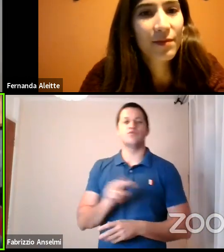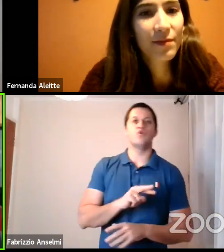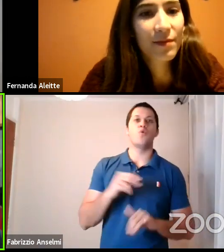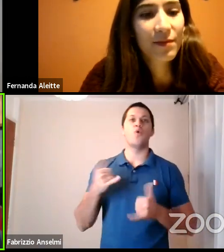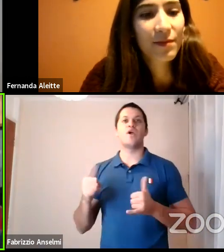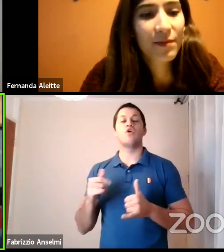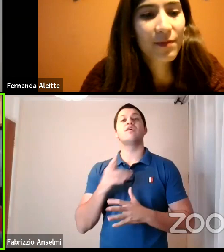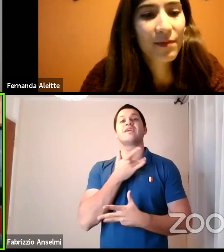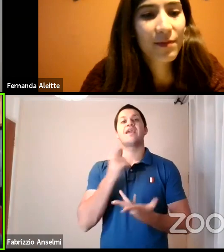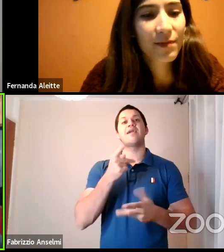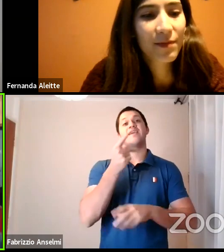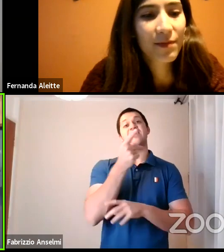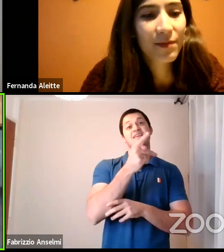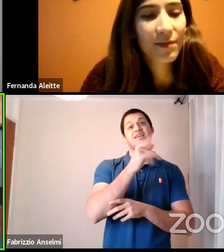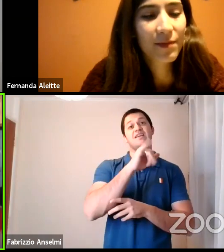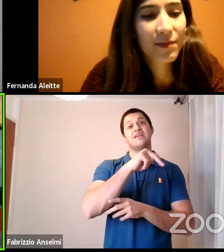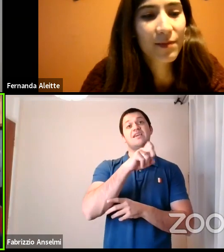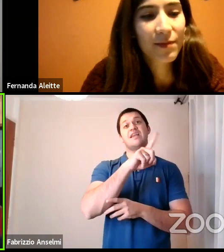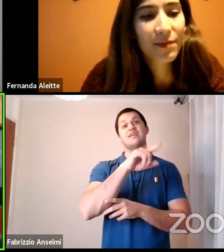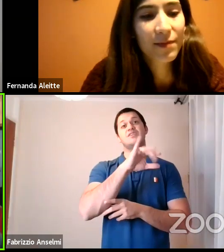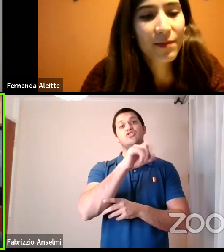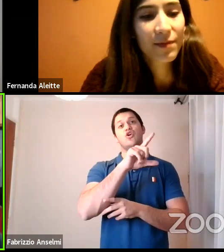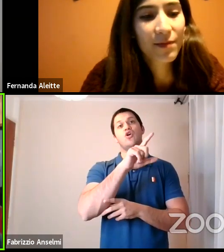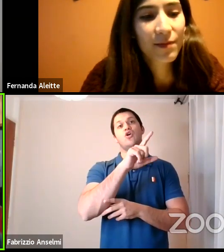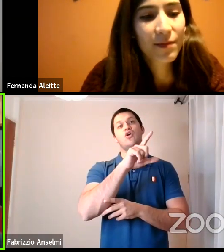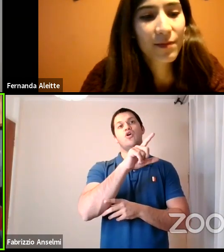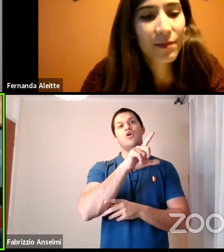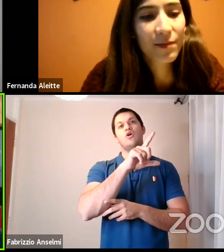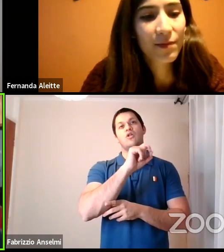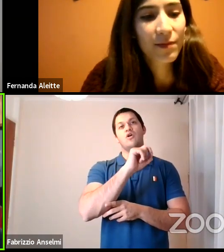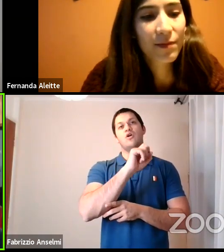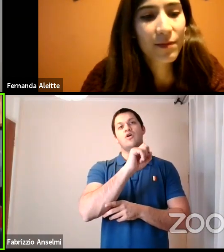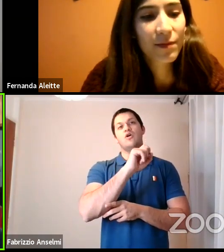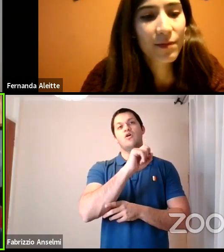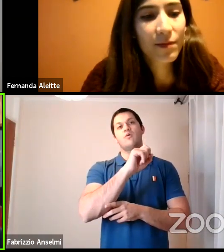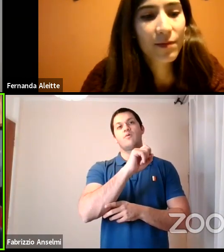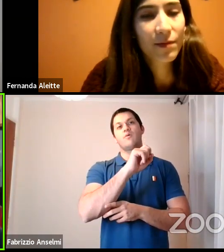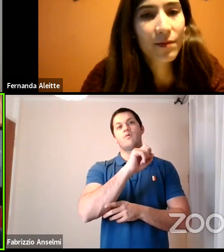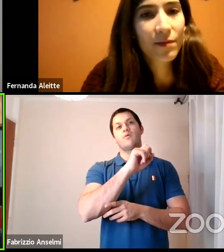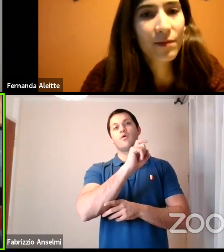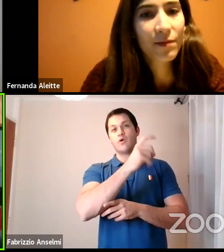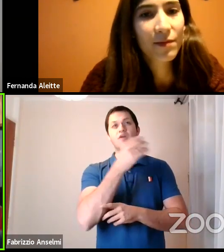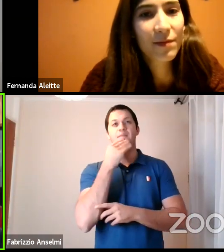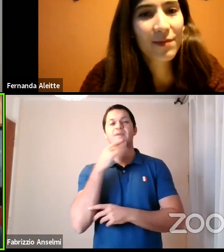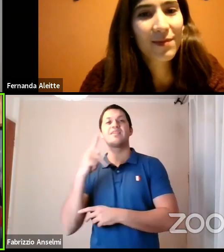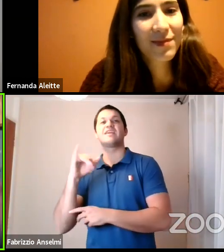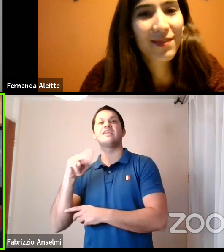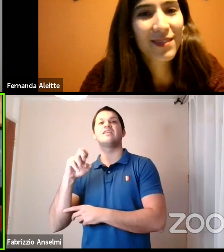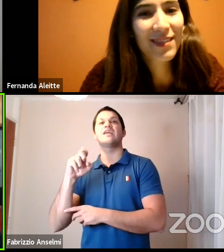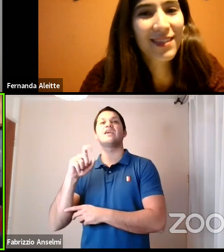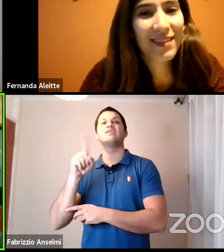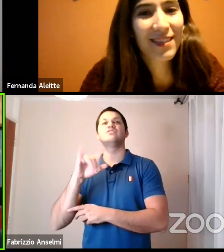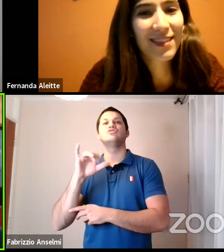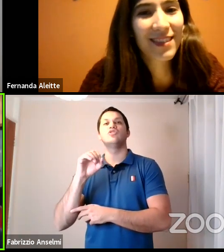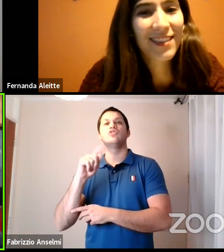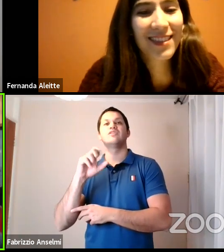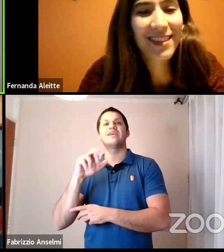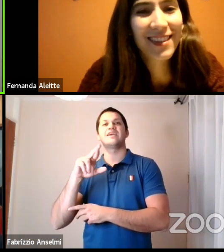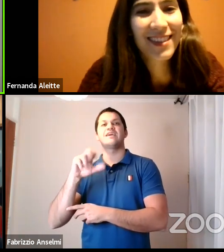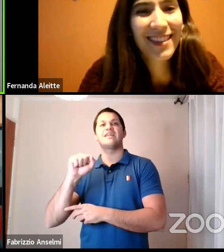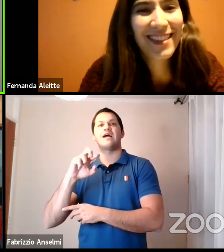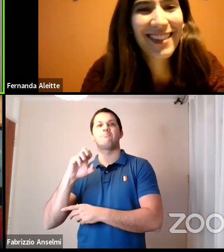de la kinesiología. Eso todo lo tienen que saber, o si no, uno empieza a hacer definiciones inventando cosas.